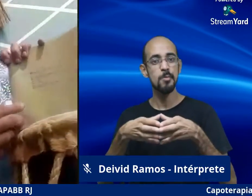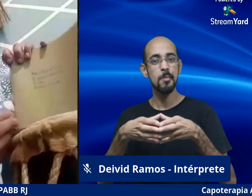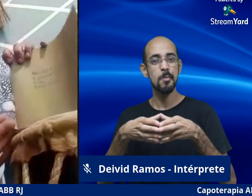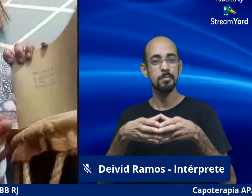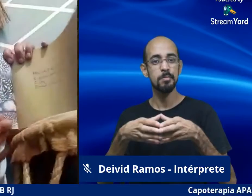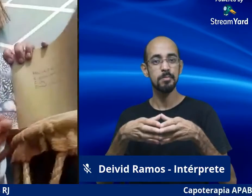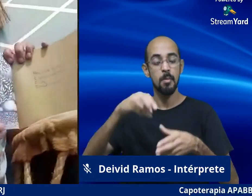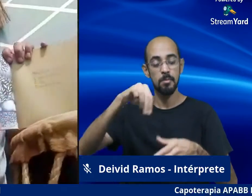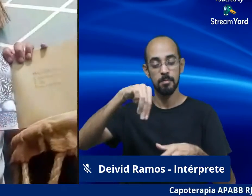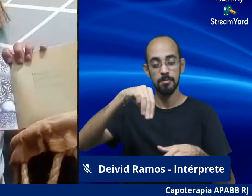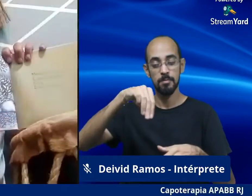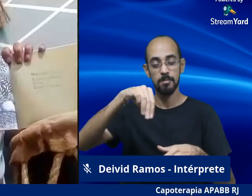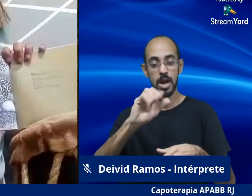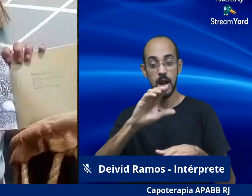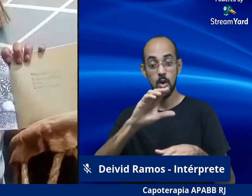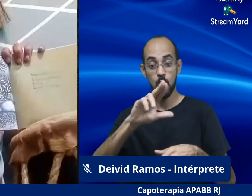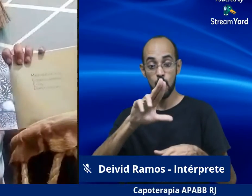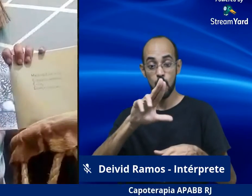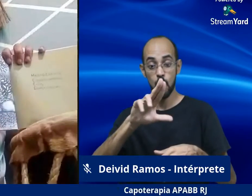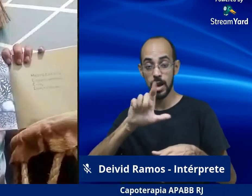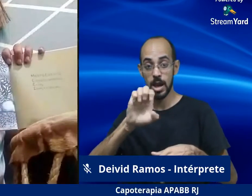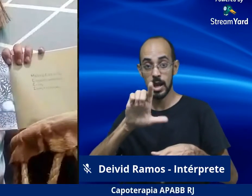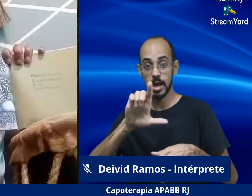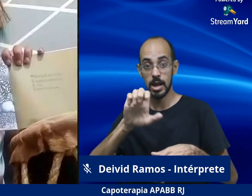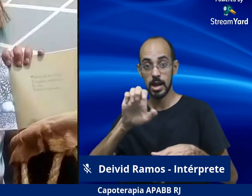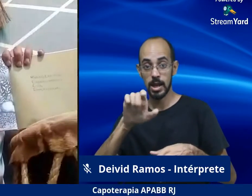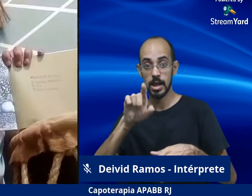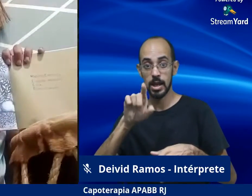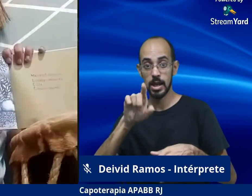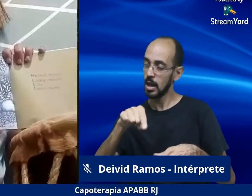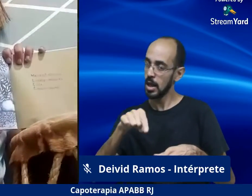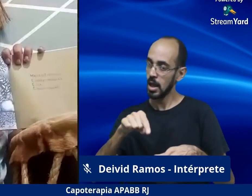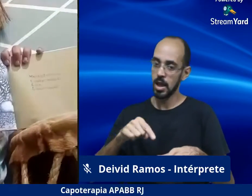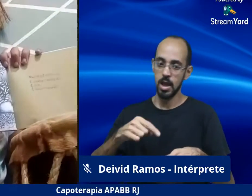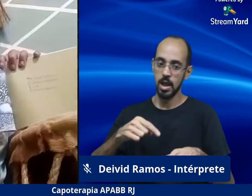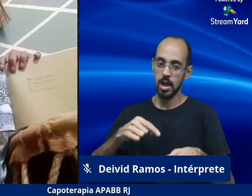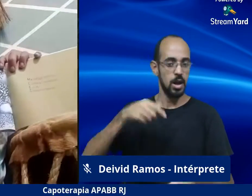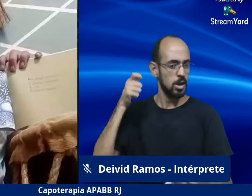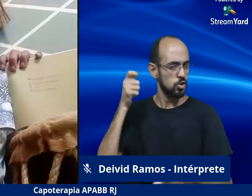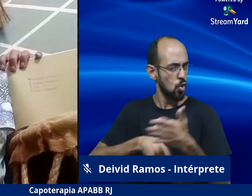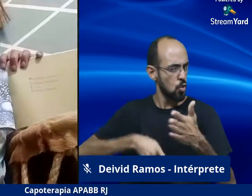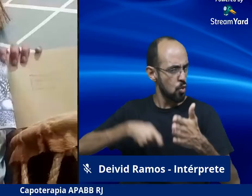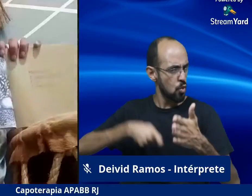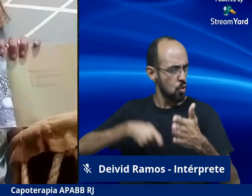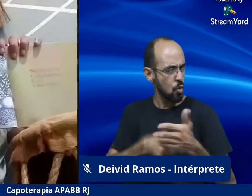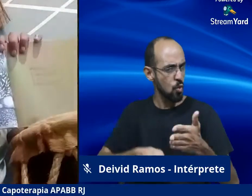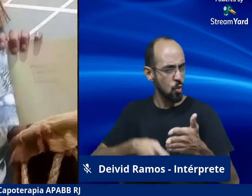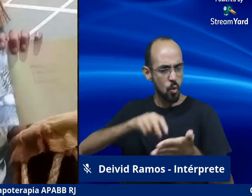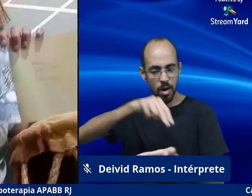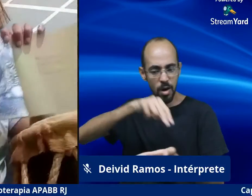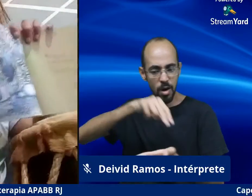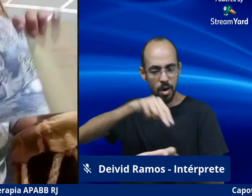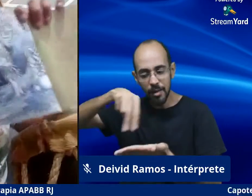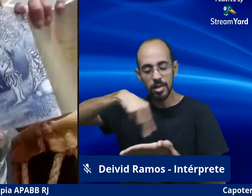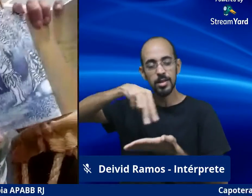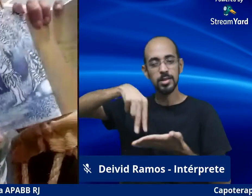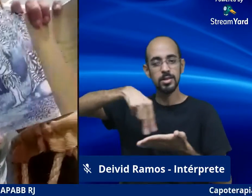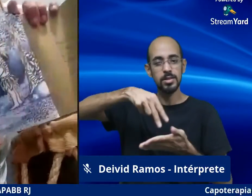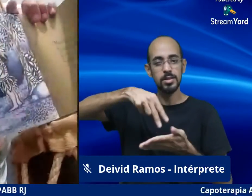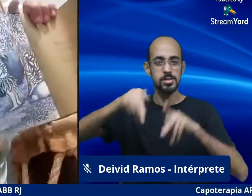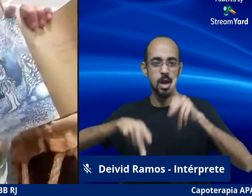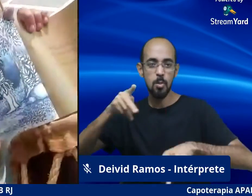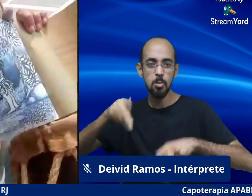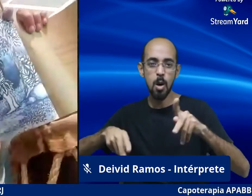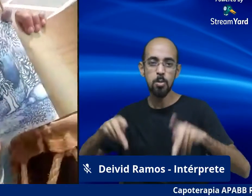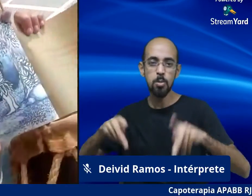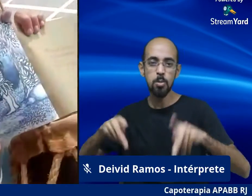Maculelê até hoje é terreno impreciso, é luta, é dança popular. Aqui nessa imagem a gente vê,